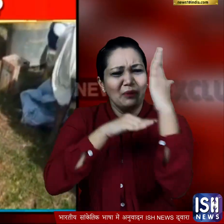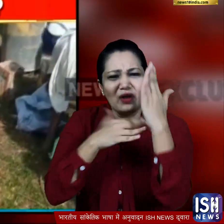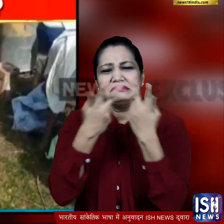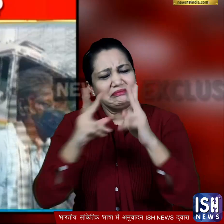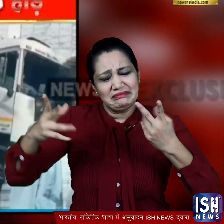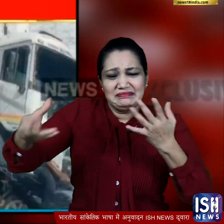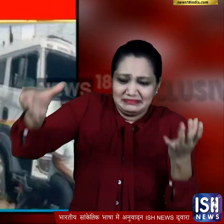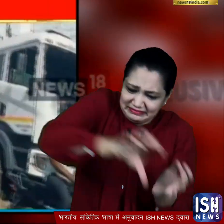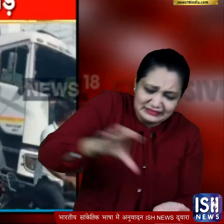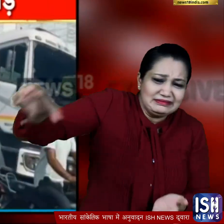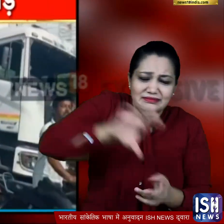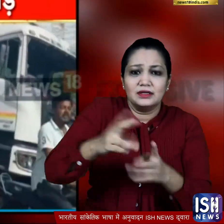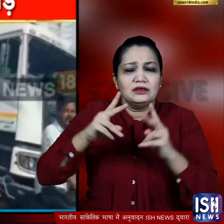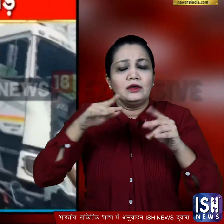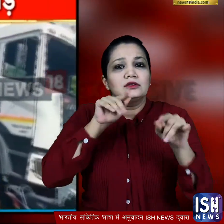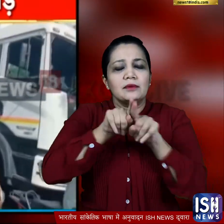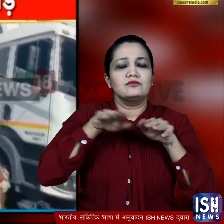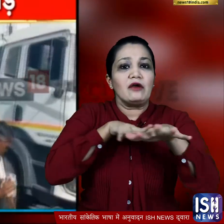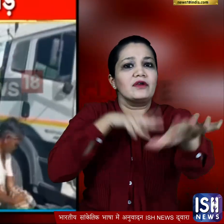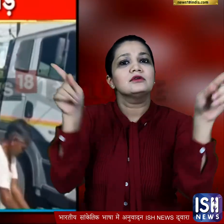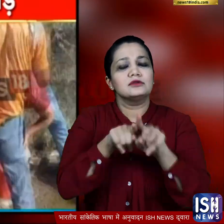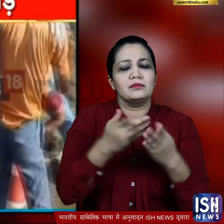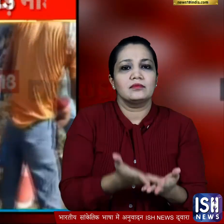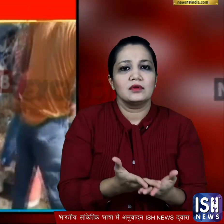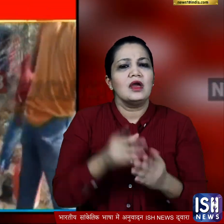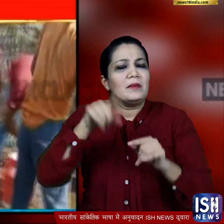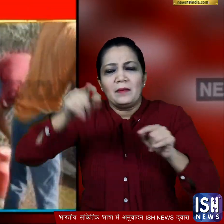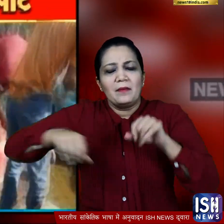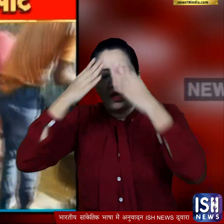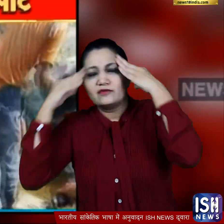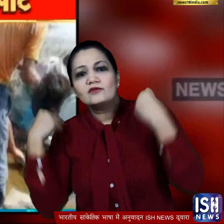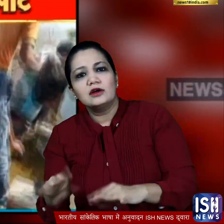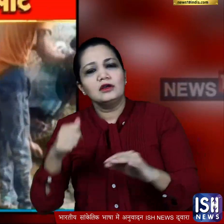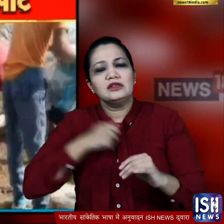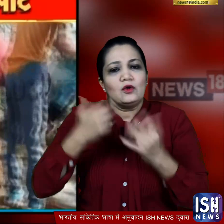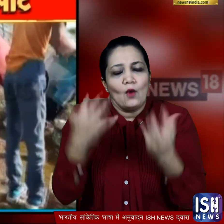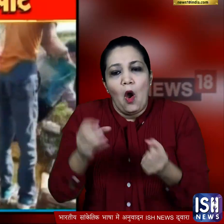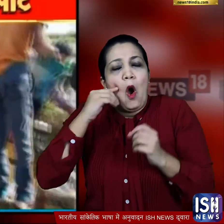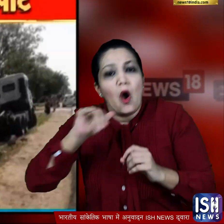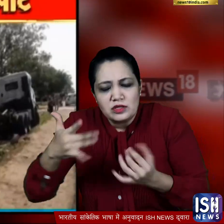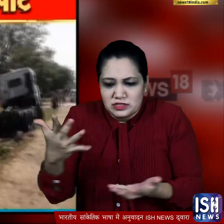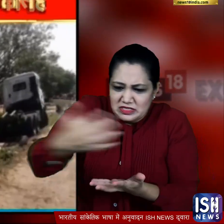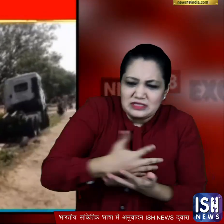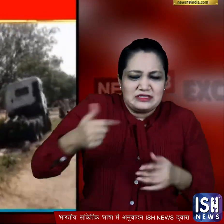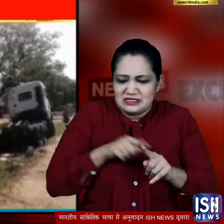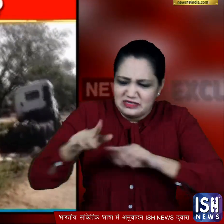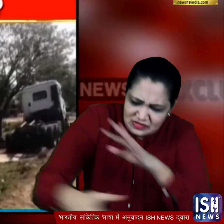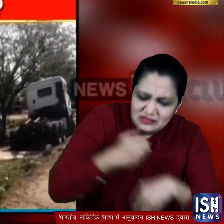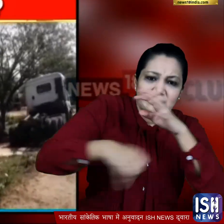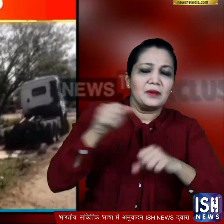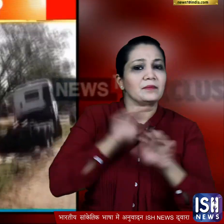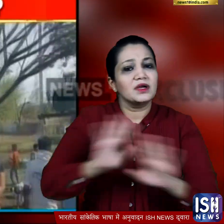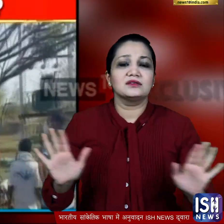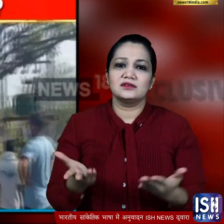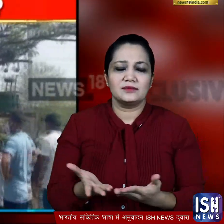भरकर ले जाता दिखा। भीड़ की वजह से वहां ट्रैफिक जैम जैसे हालात बन गए, लेकिन लोग सब कुछ भूलकर बस ज्यादा से ज्यादा तेल बटोरने की कोशिश में